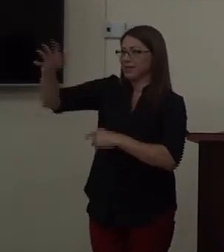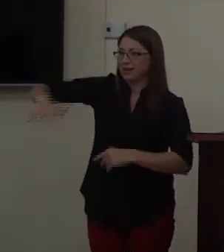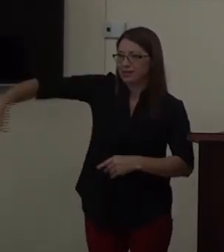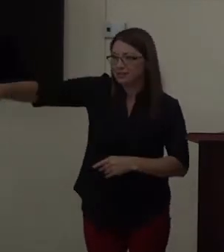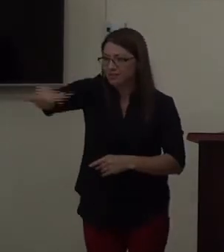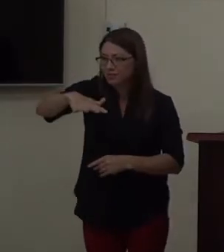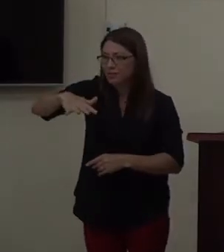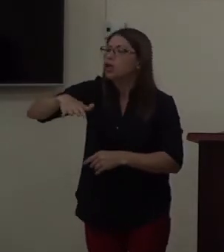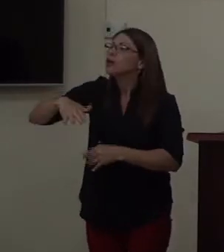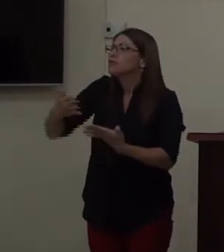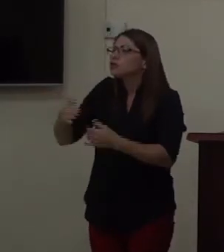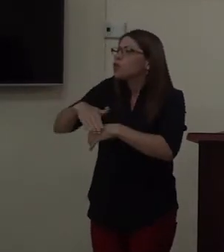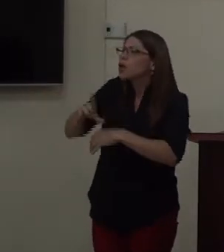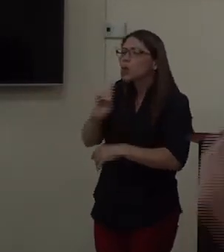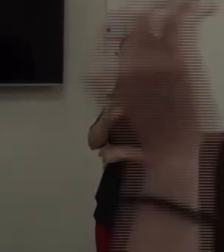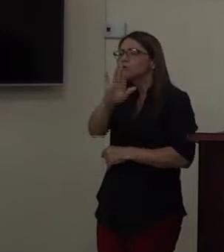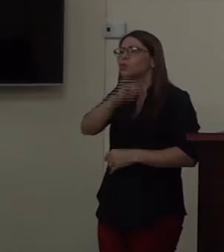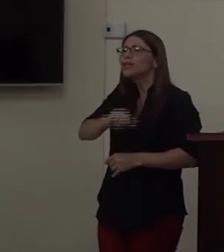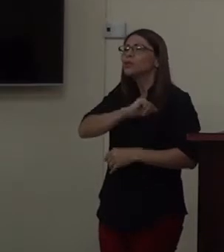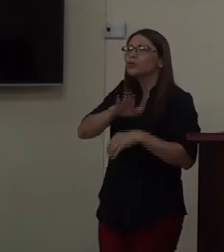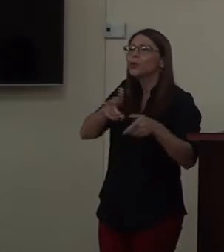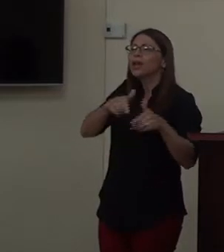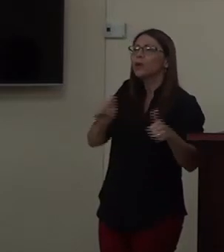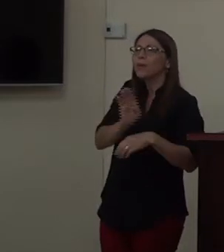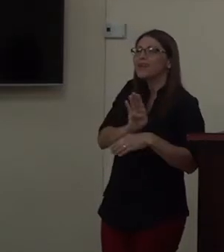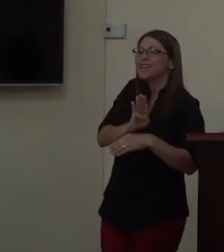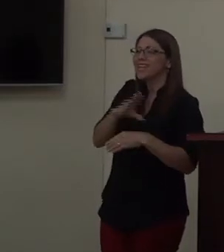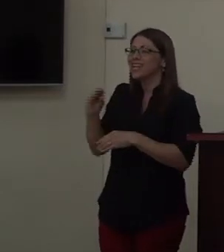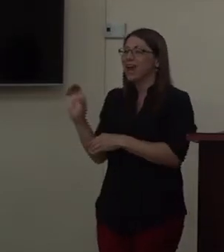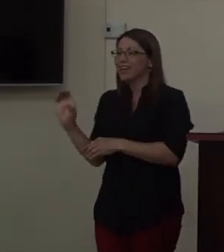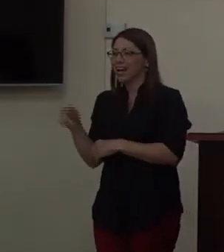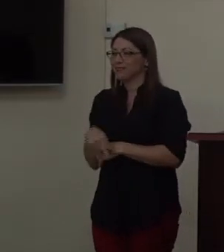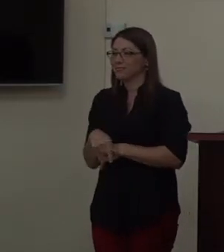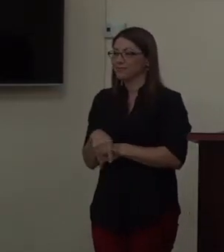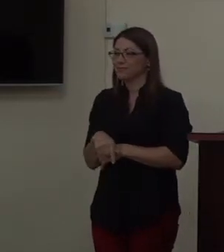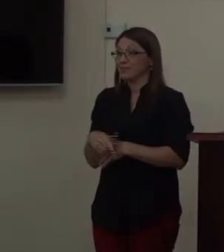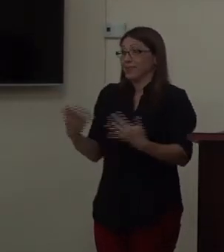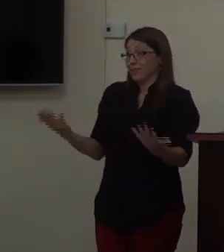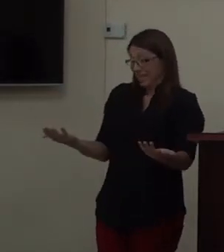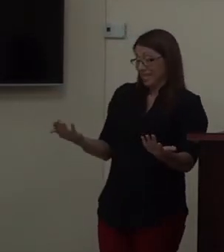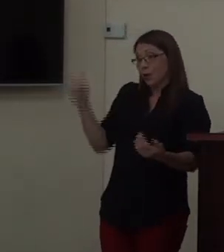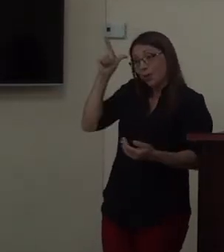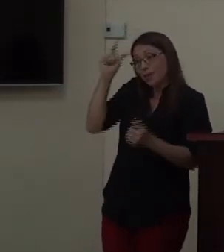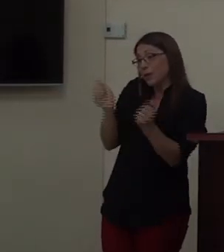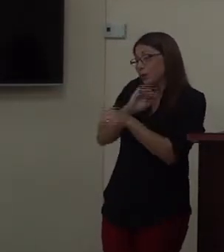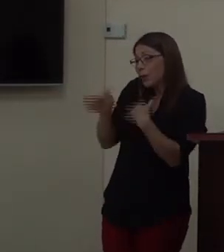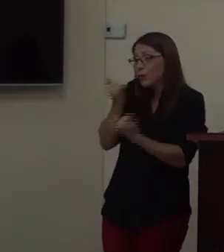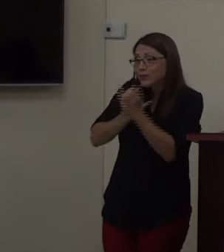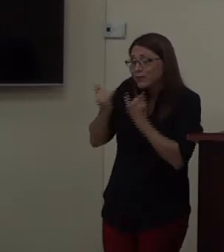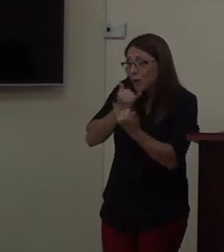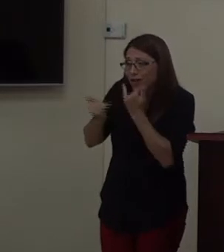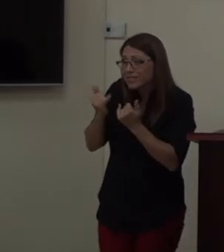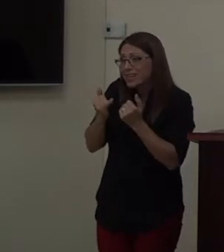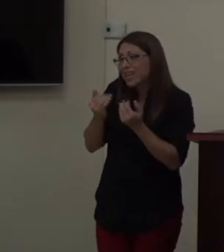las actitudes sobre esa lengua, sobre el Uribis, sobre el Cabecas. Y tuvieron, bueno, sí, obviamente con todos los errores que pudo haber habido en